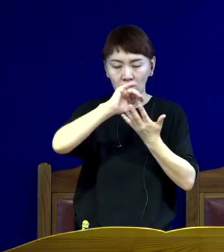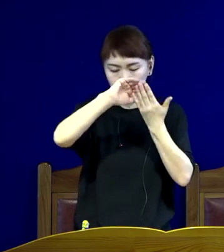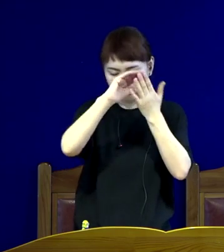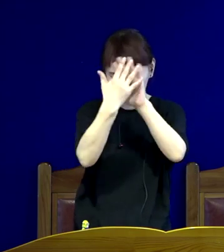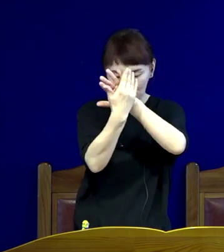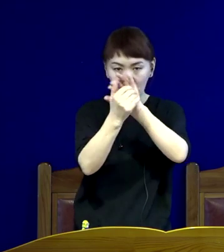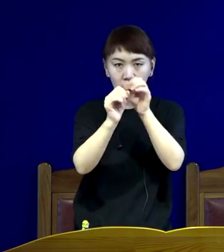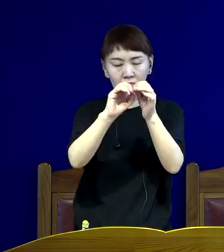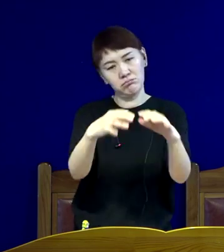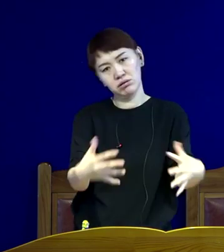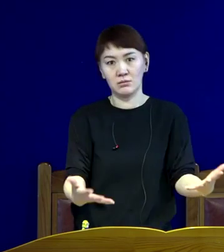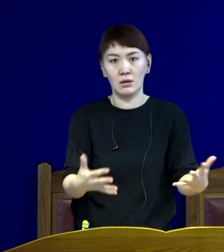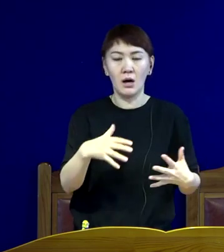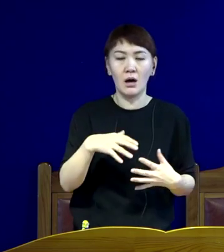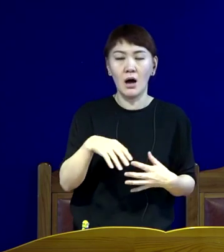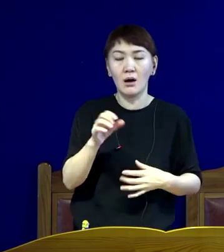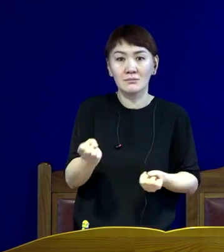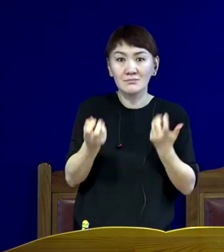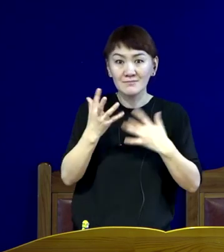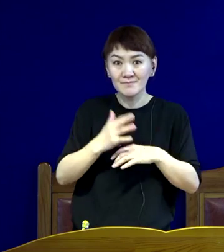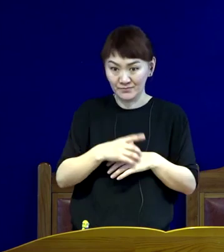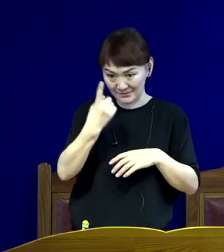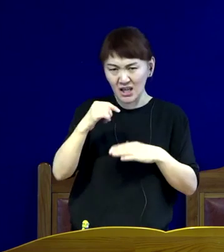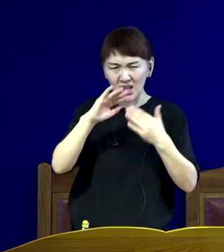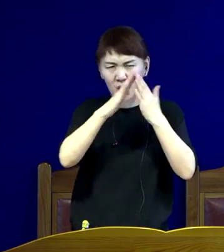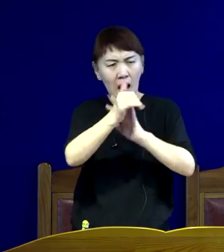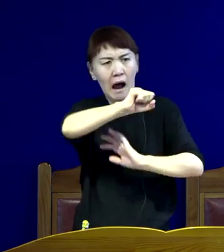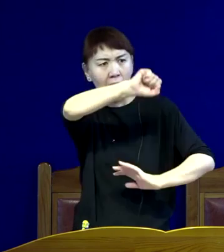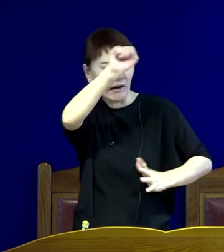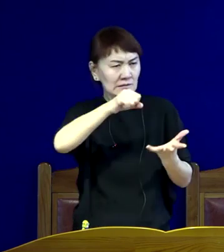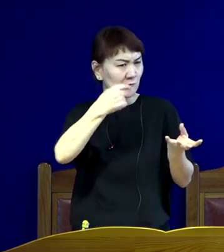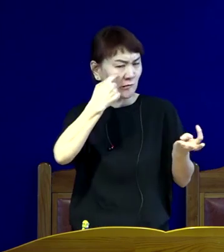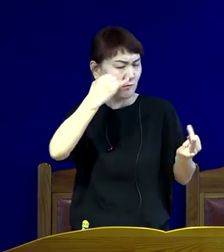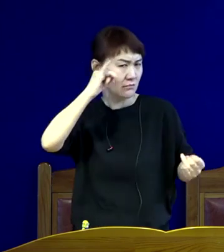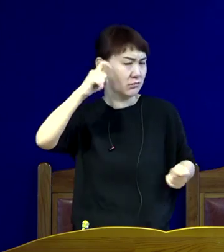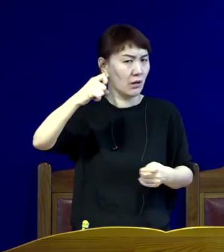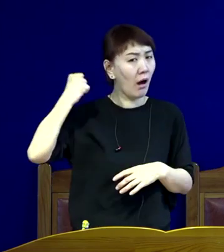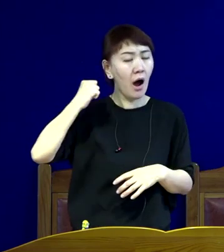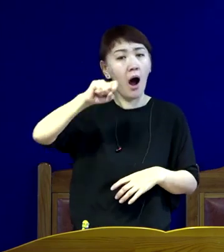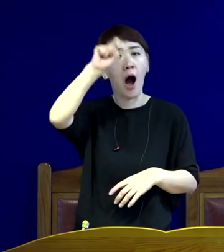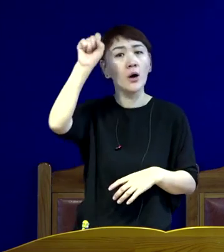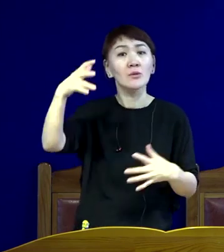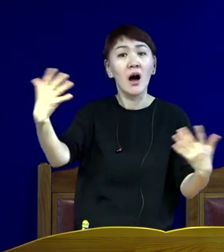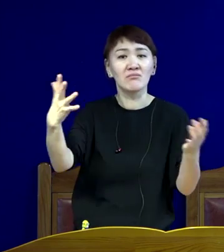Тийм болохоор гэр бүл нь асуудалтай байдаг гэр бүлүүд олон байдаг. Ялангуяа нөхрүүд